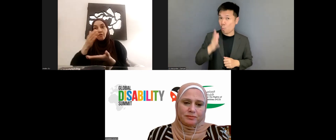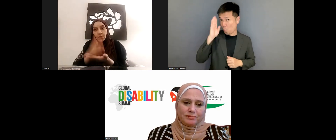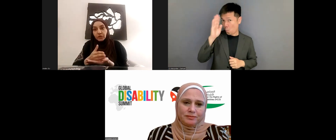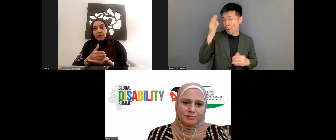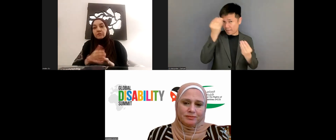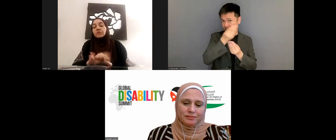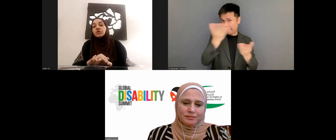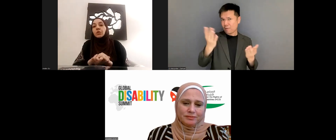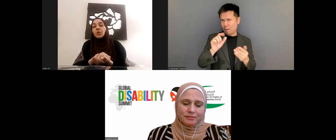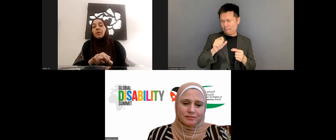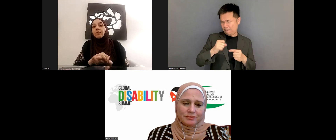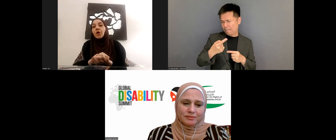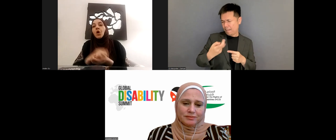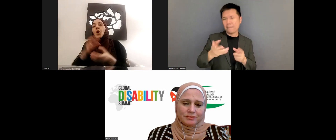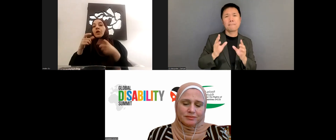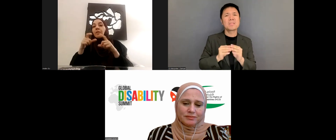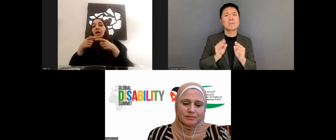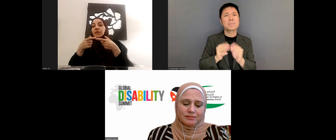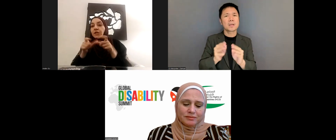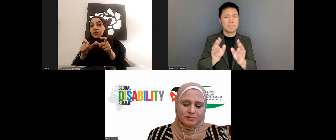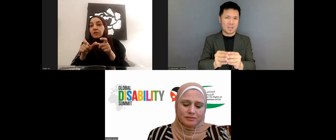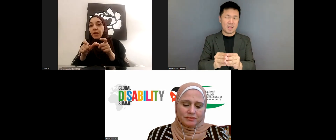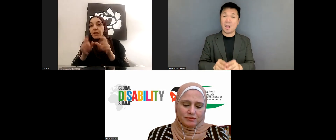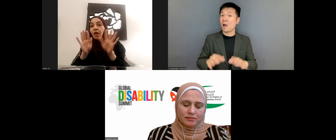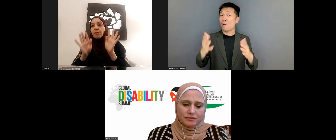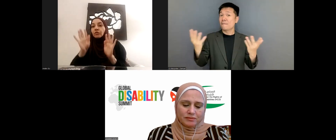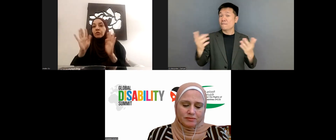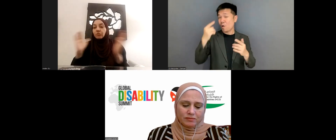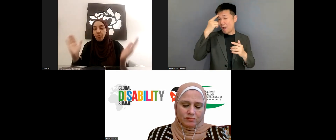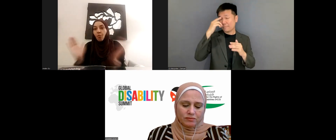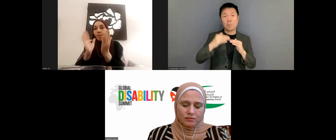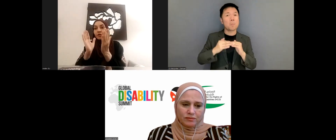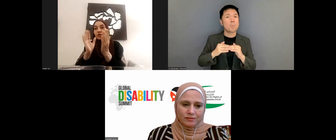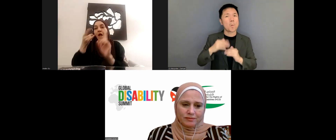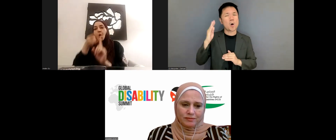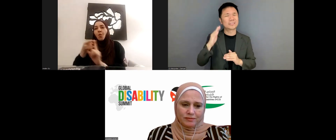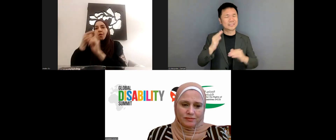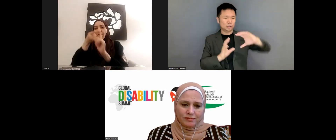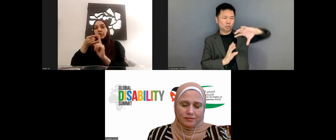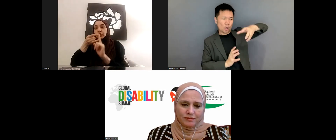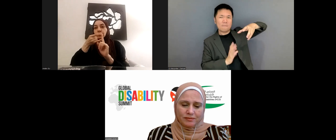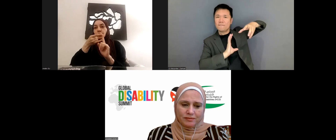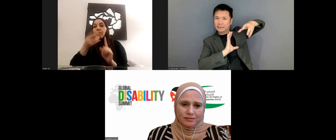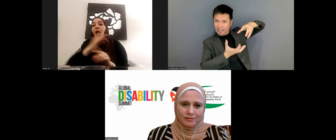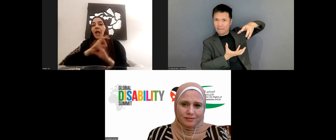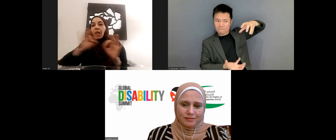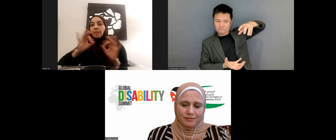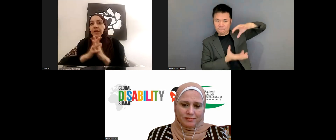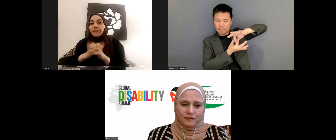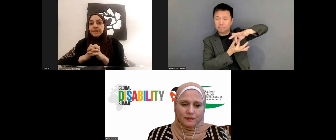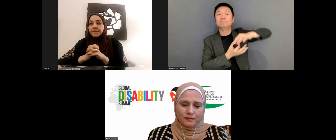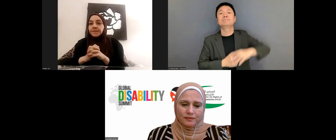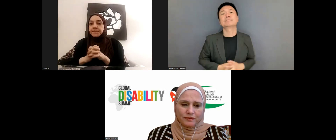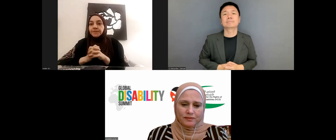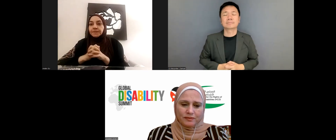والوسط والجنوب، meetings واجتمعنا مع شركائنا كان concerning the اجتماع representatives of the وجاهي أو عبر North, التقنيات the المساعدة، South, وحصلنا and ما we حصلنا have عليه على held الخمس a عناوين number of